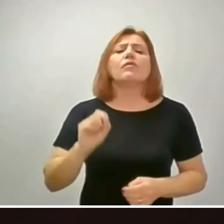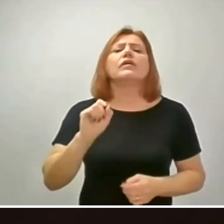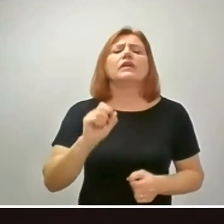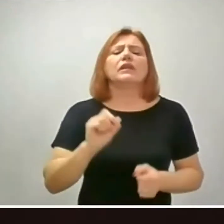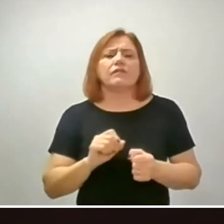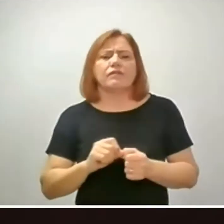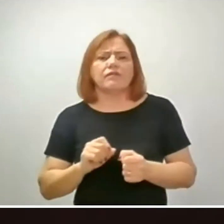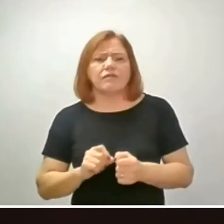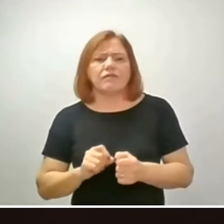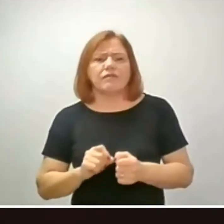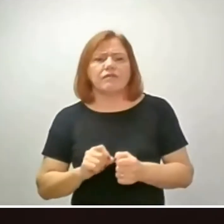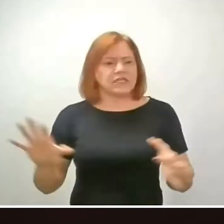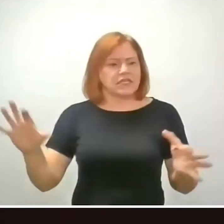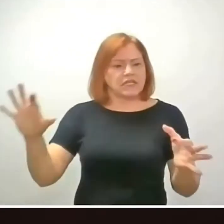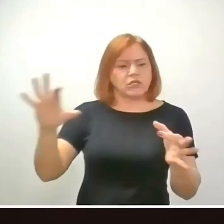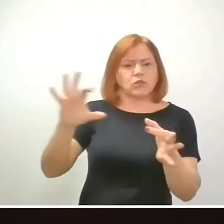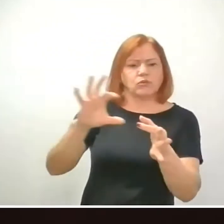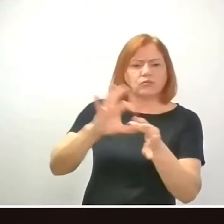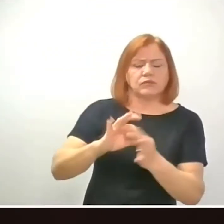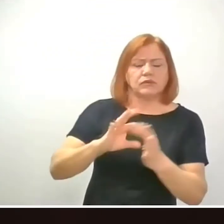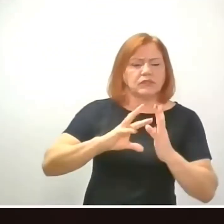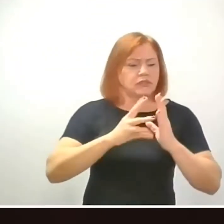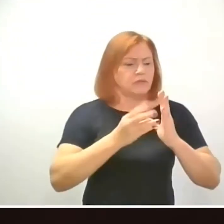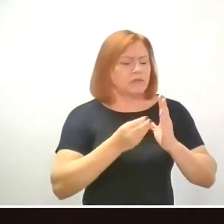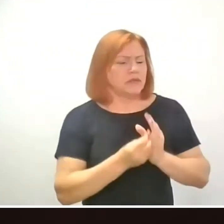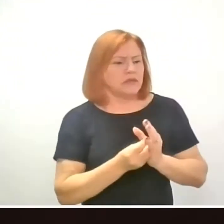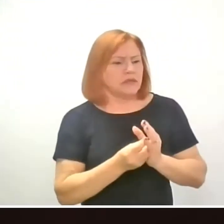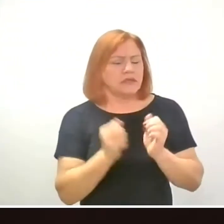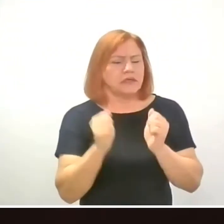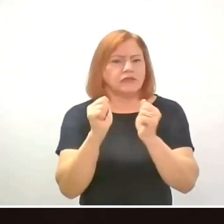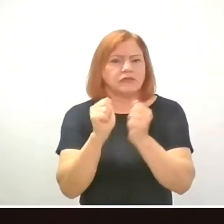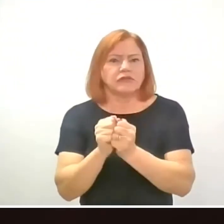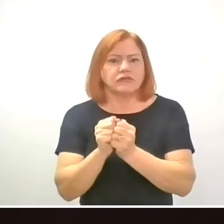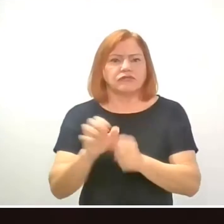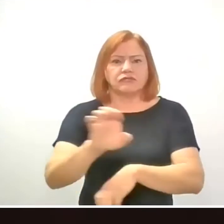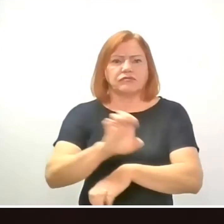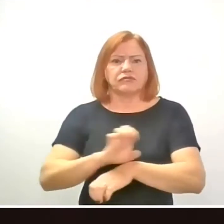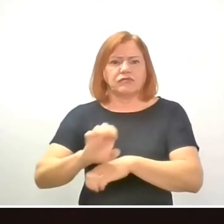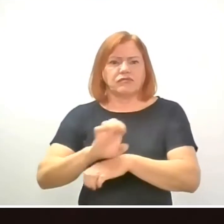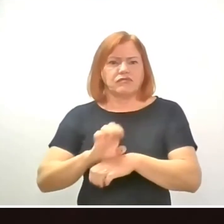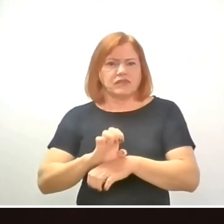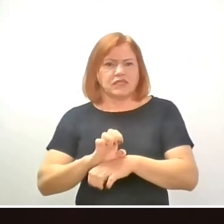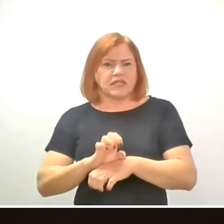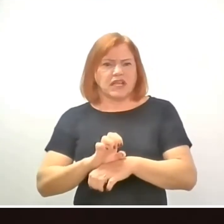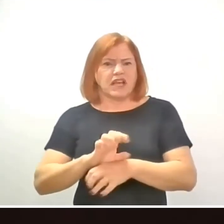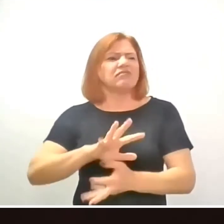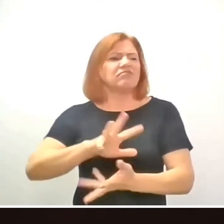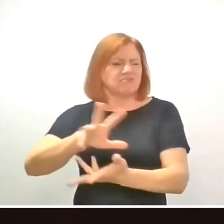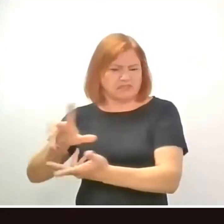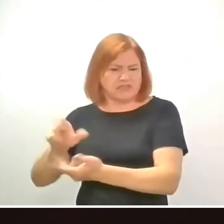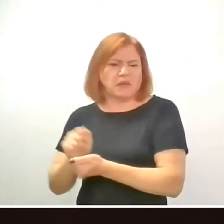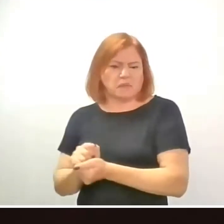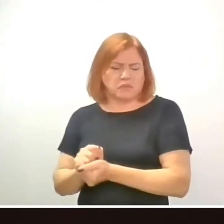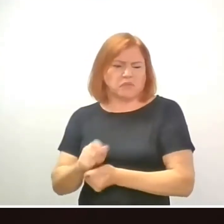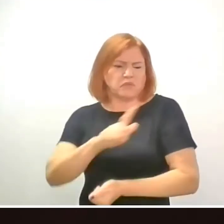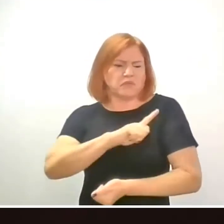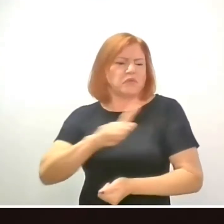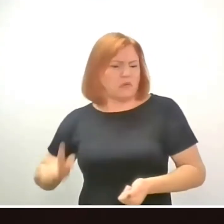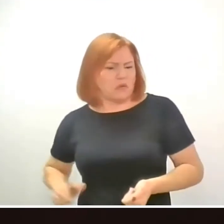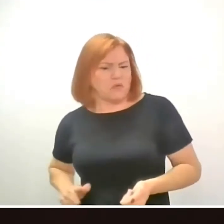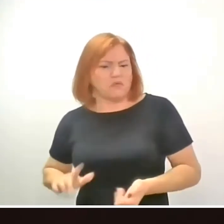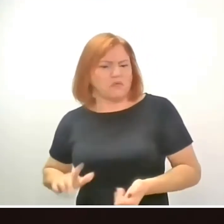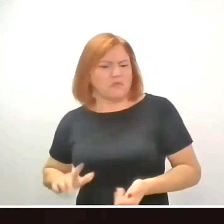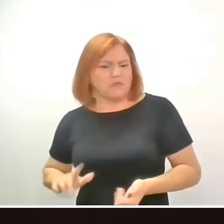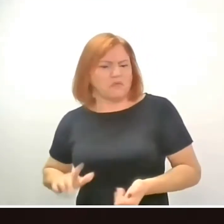celestial, espiritual, o Estado é uma coisa terrena, e ainda sujeito ao governo humano, contrário ao governo